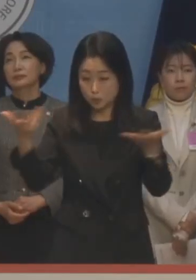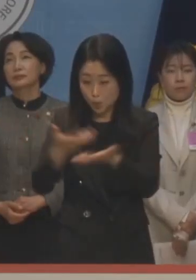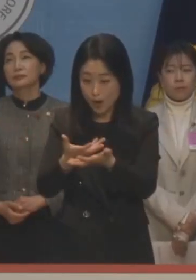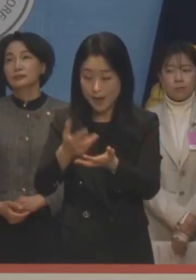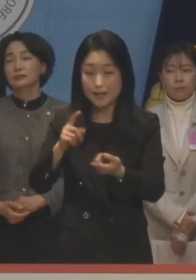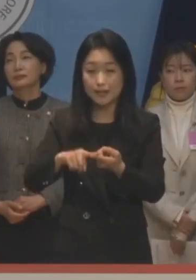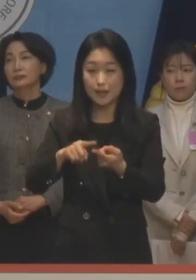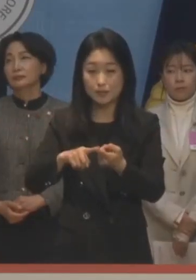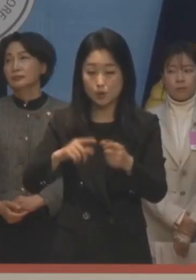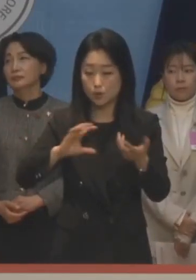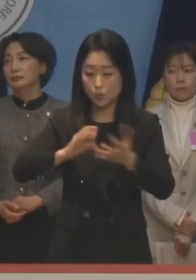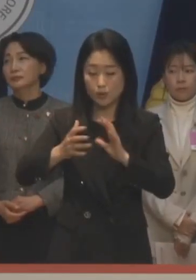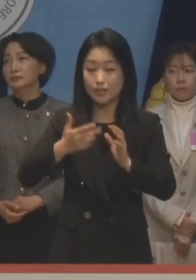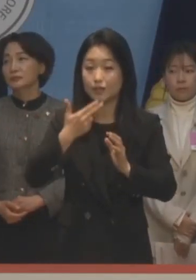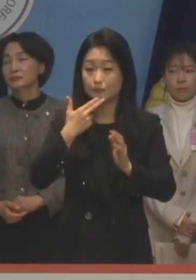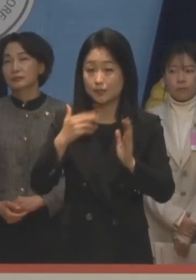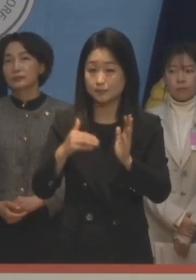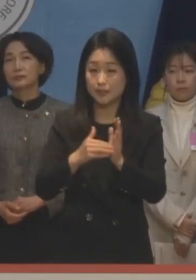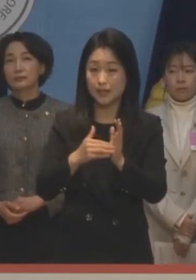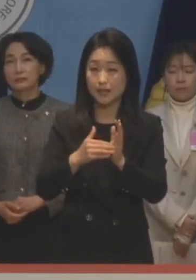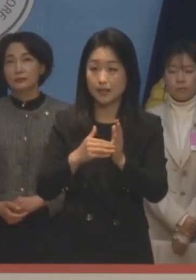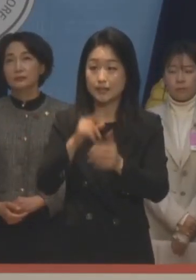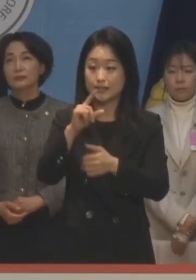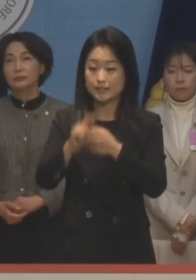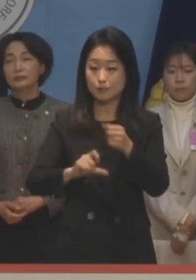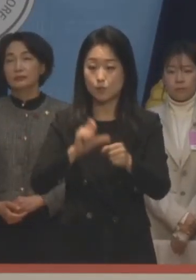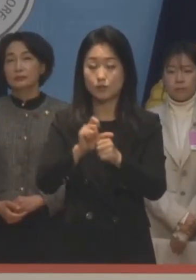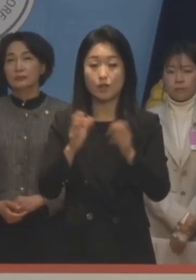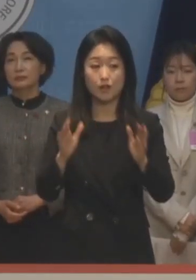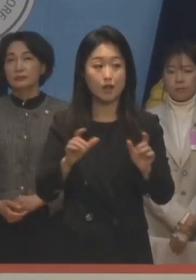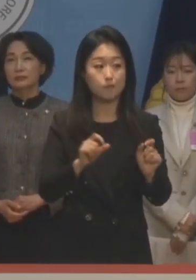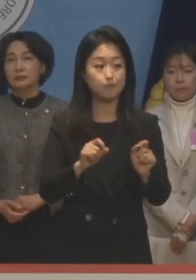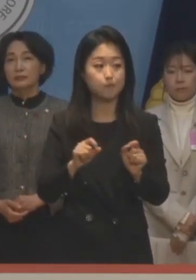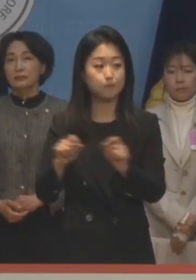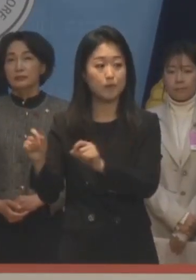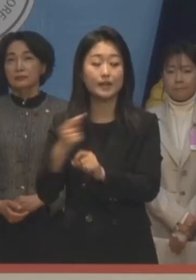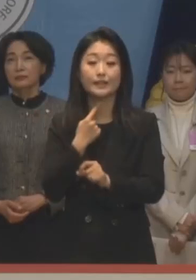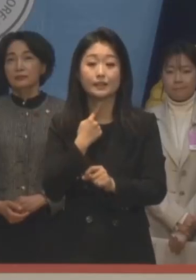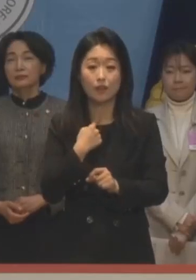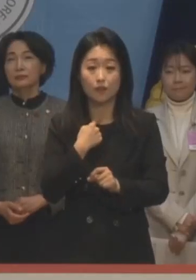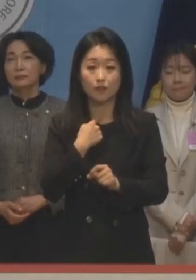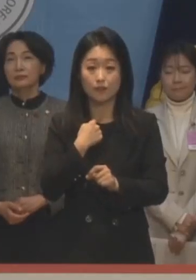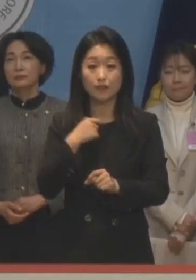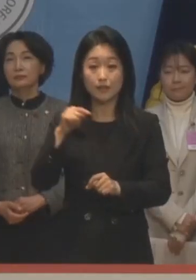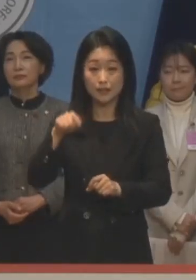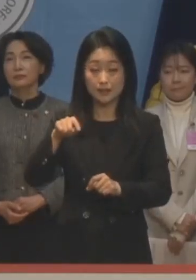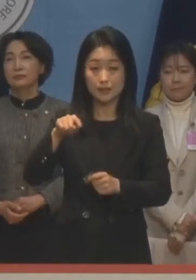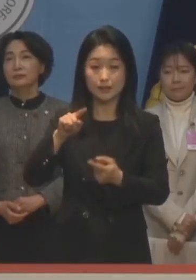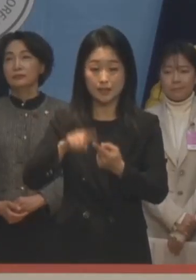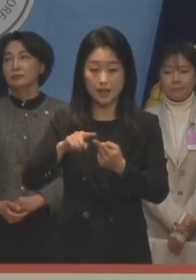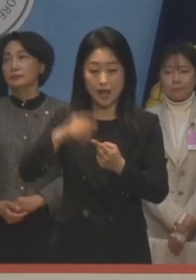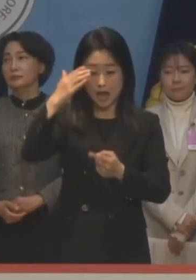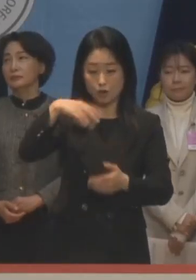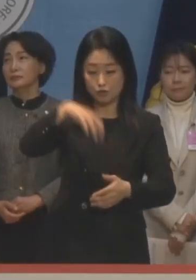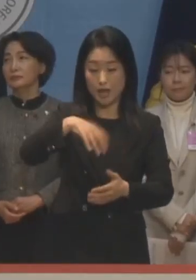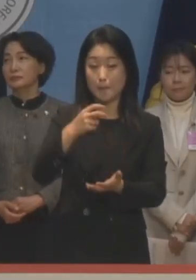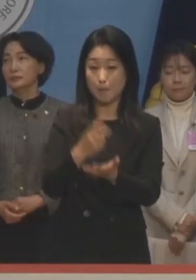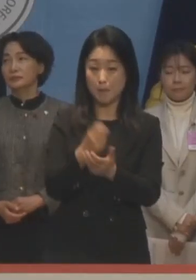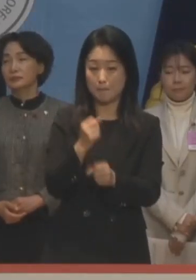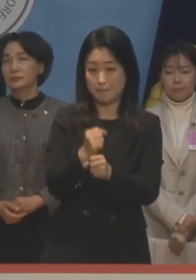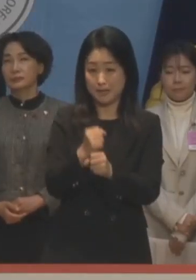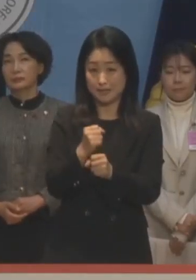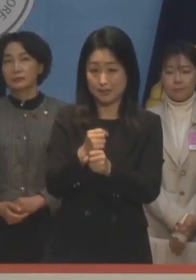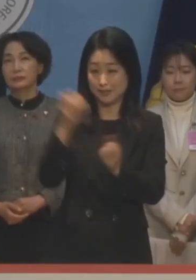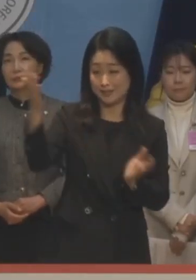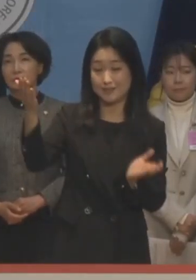않았습니다. 이제 지난 15년간 미루어온 유엔 장애인 권리 협약과의 국내법 조화,